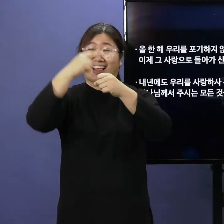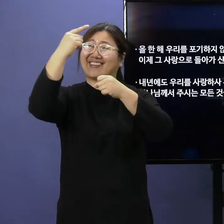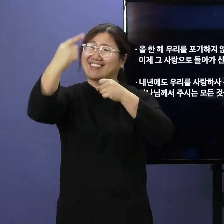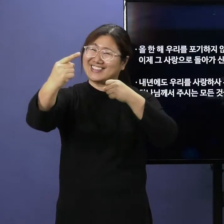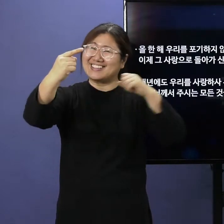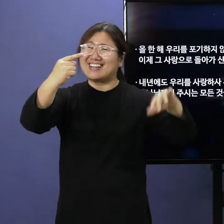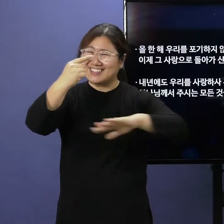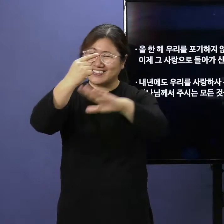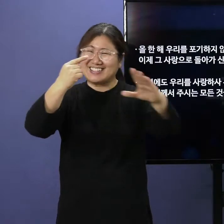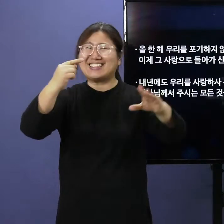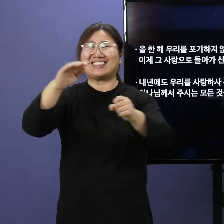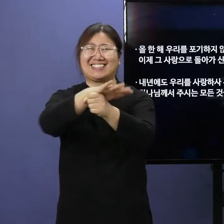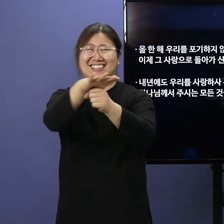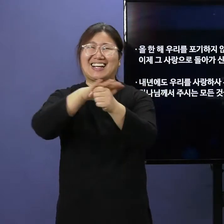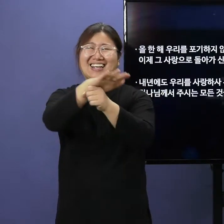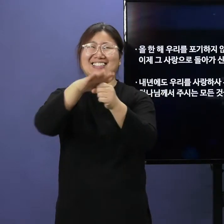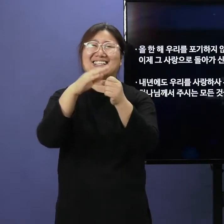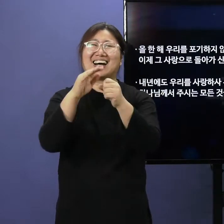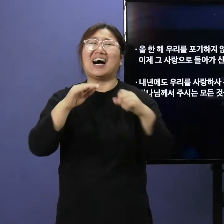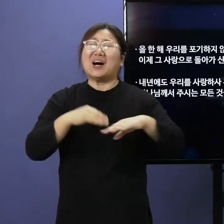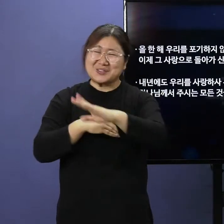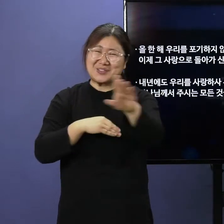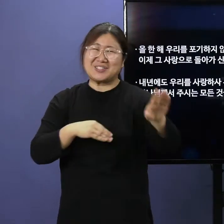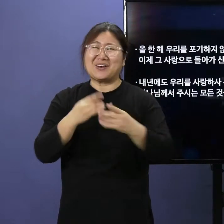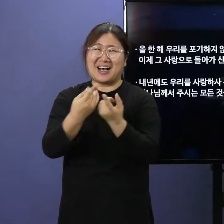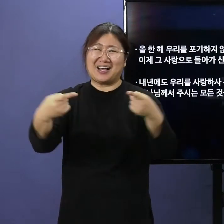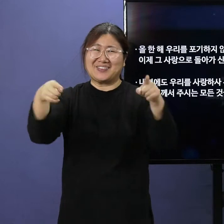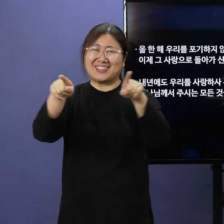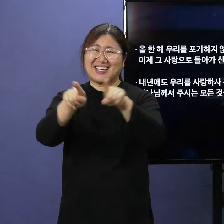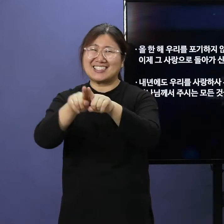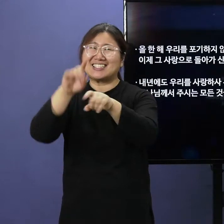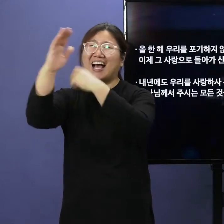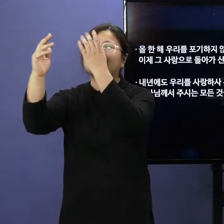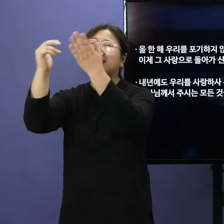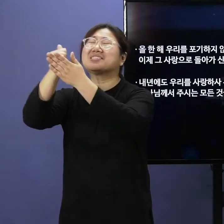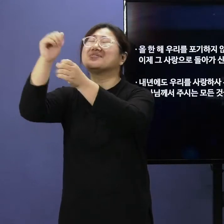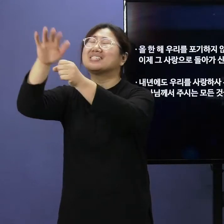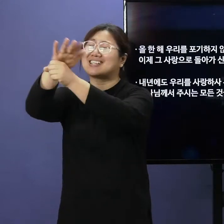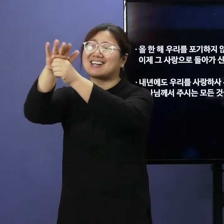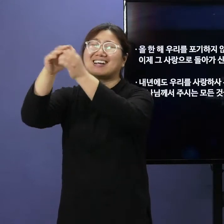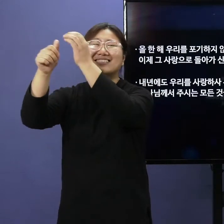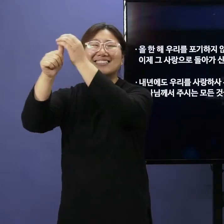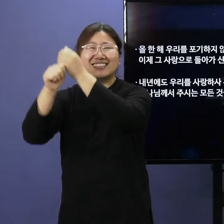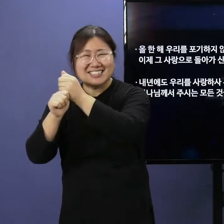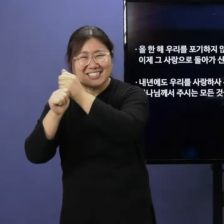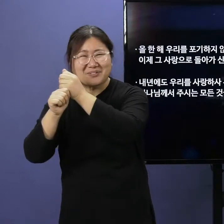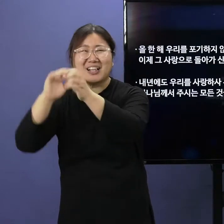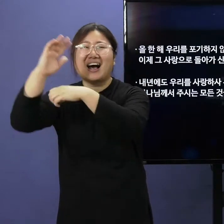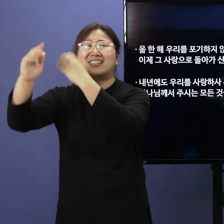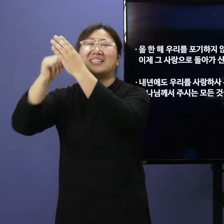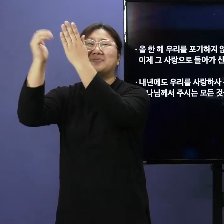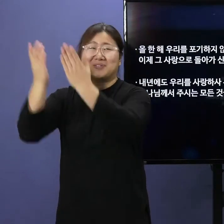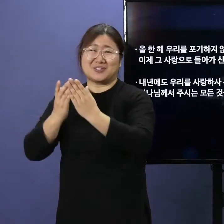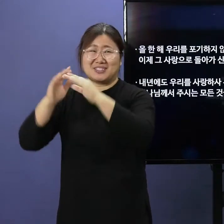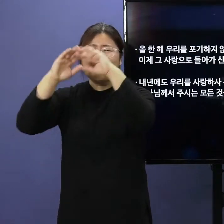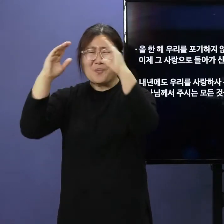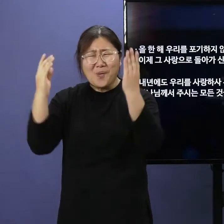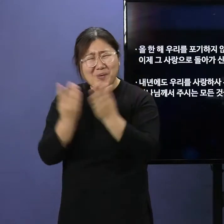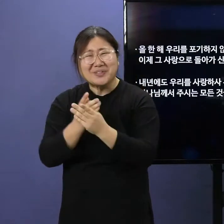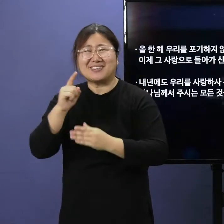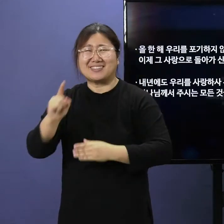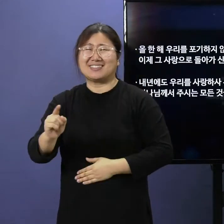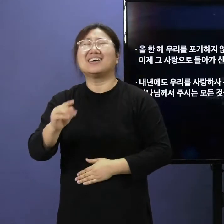사랑하사 우리가 함께 하실 하나님의 사랑을 의지하며 하나님께서 주시는 모든